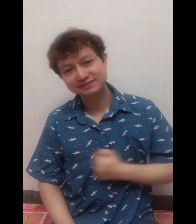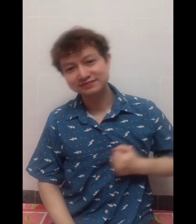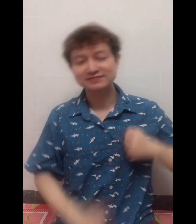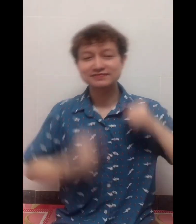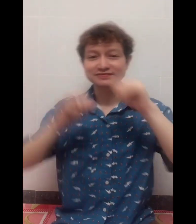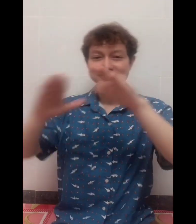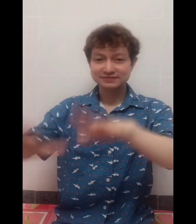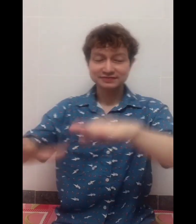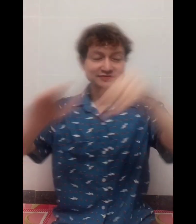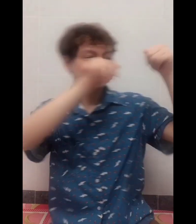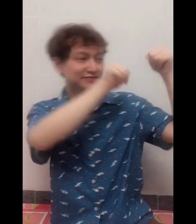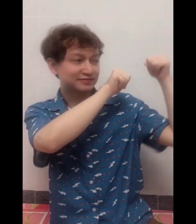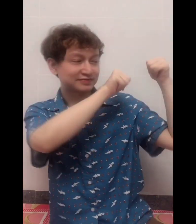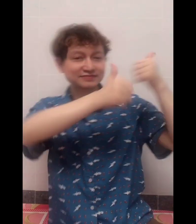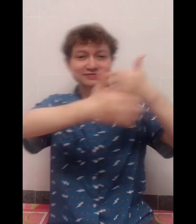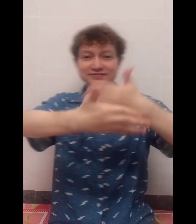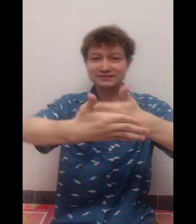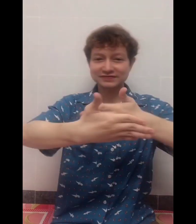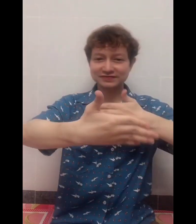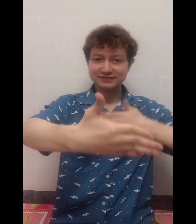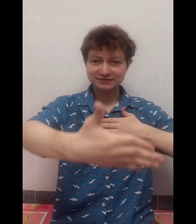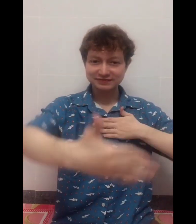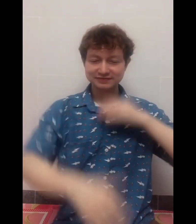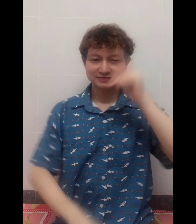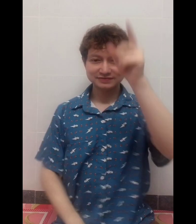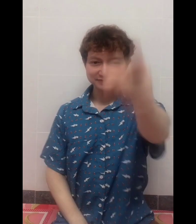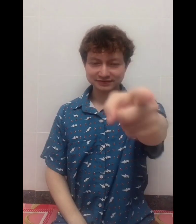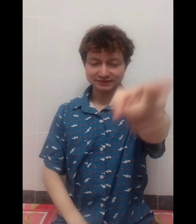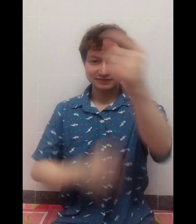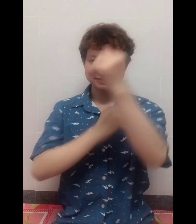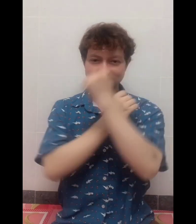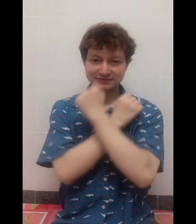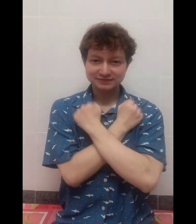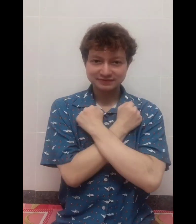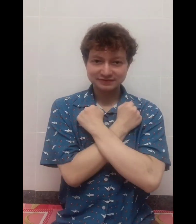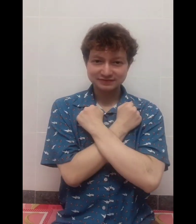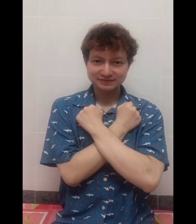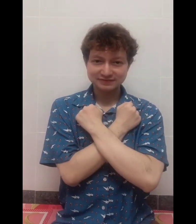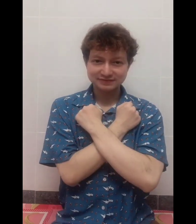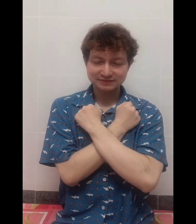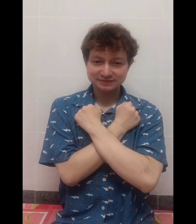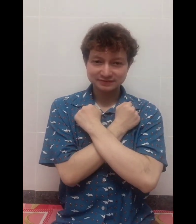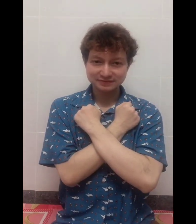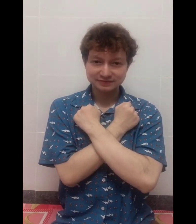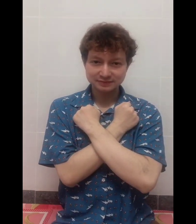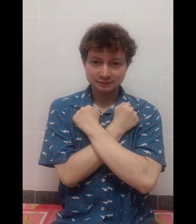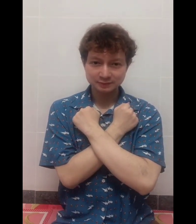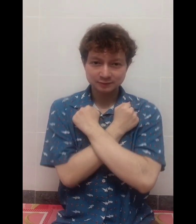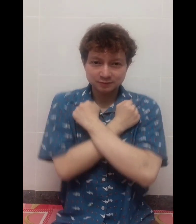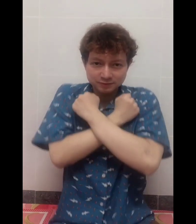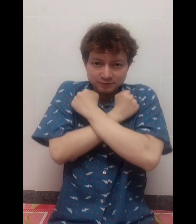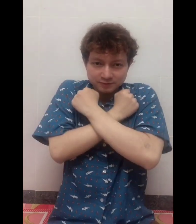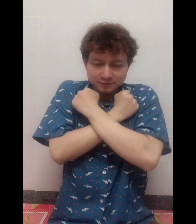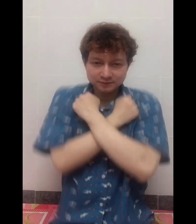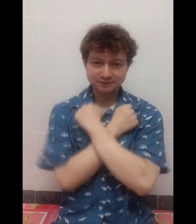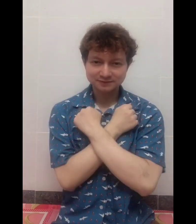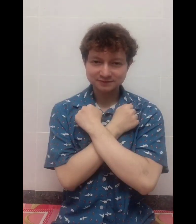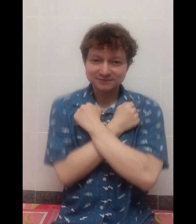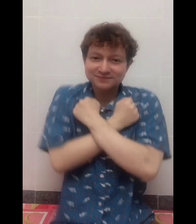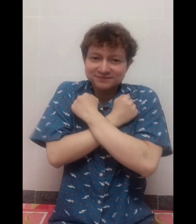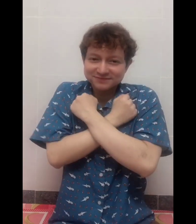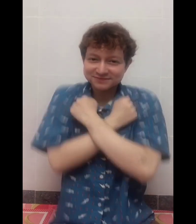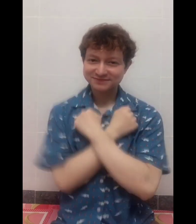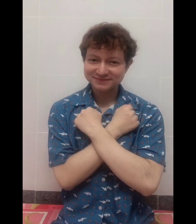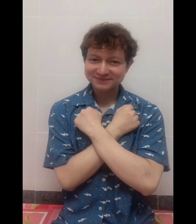a live before you love me. Và các bạn nhún vai 3 lần chỗ này.